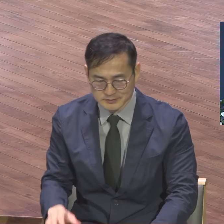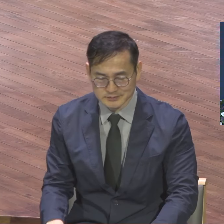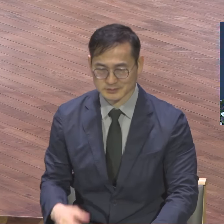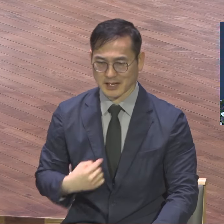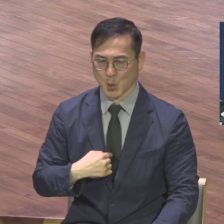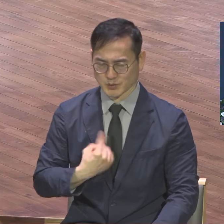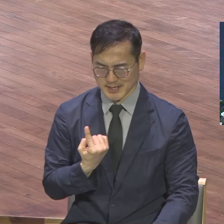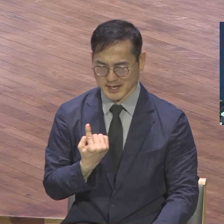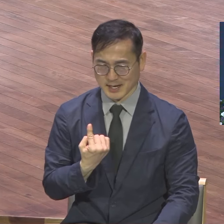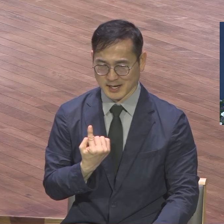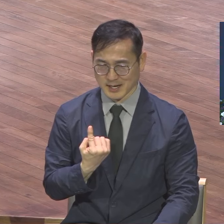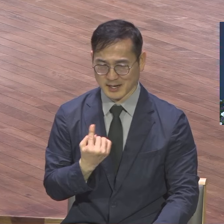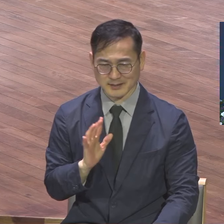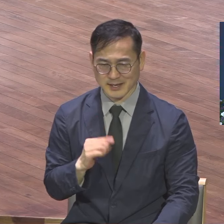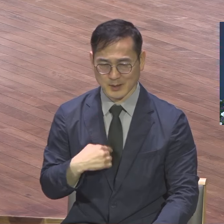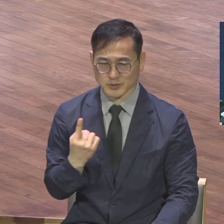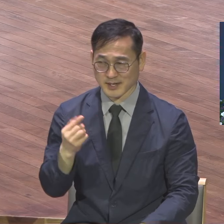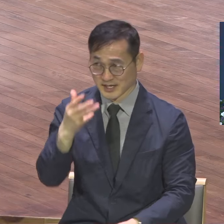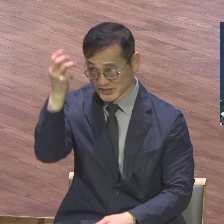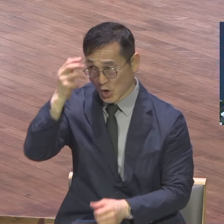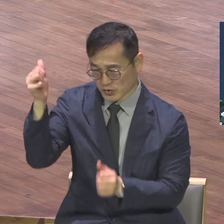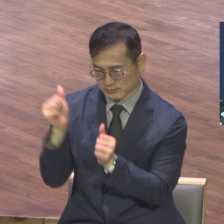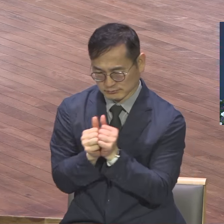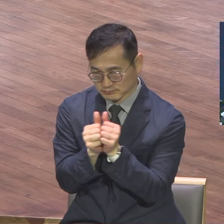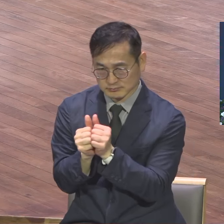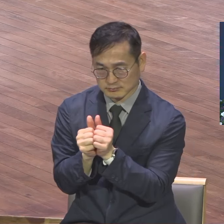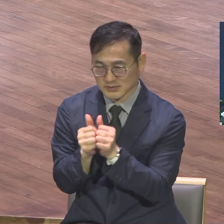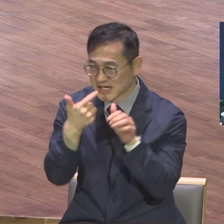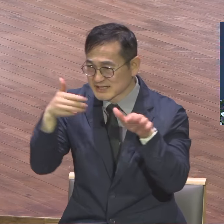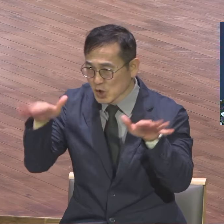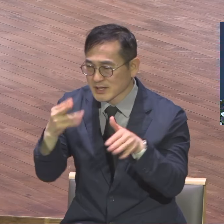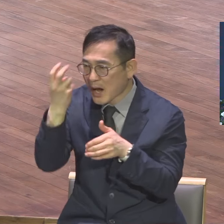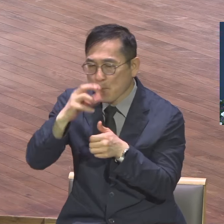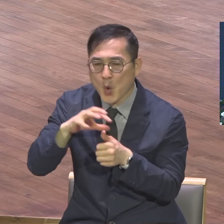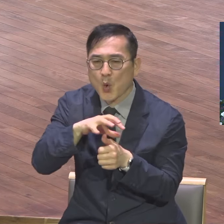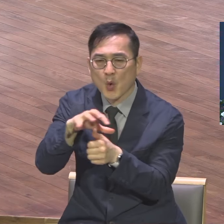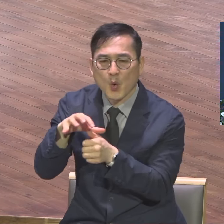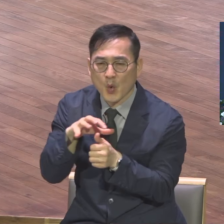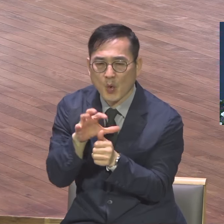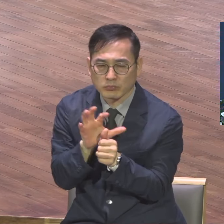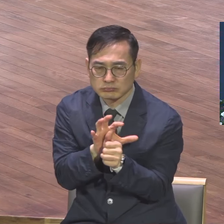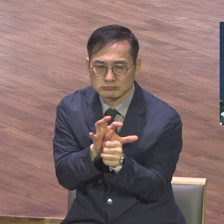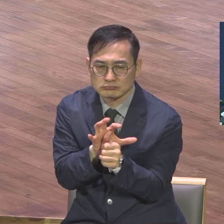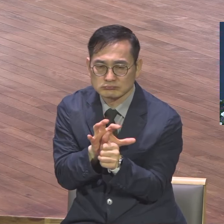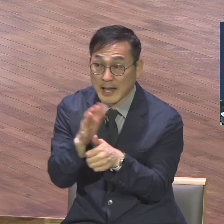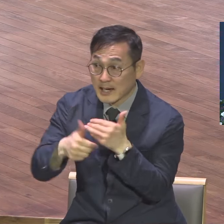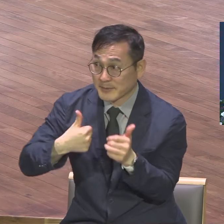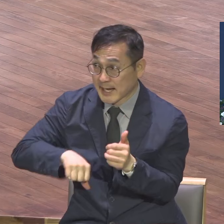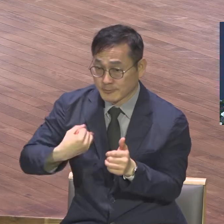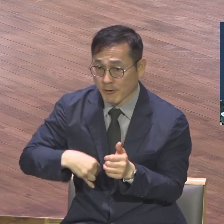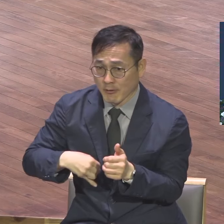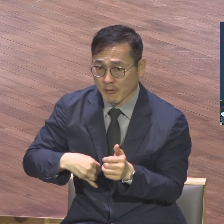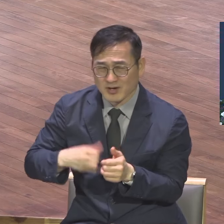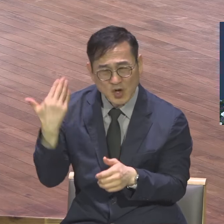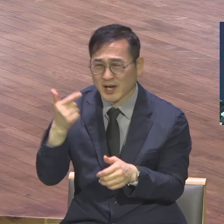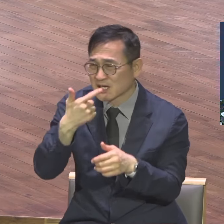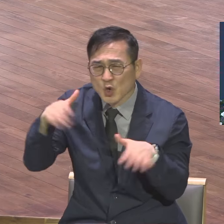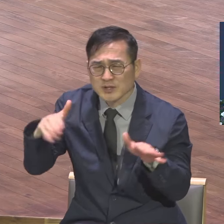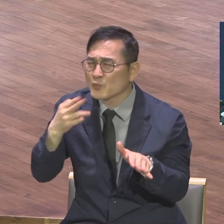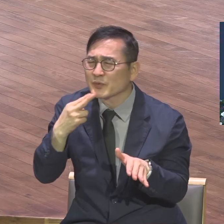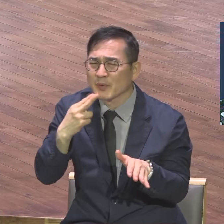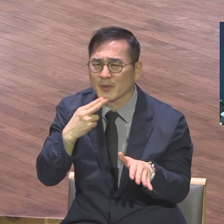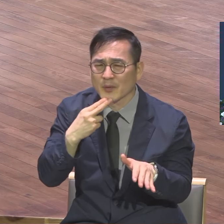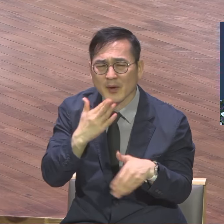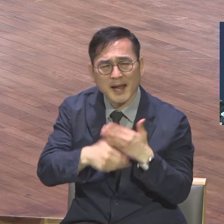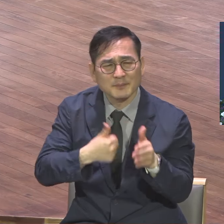하나님을 영접했기 때문에, 하나님 명이 계시기 때문에 천사 보호받을, 다 천사가 지켜요. 하나님 자녀이기 때문에, 그전에는 못 지켜줘. 하나님